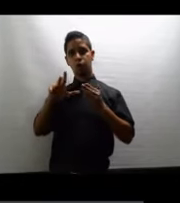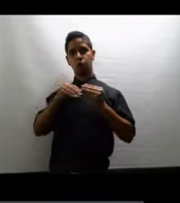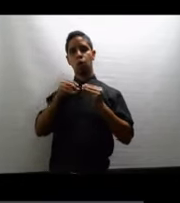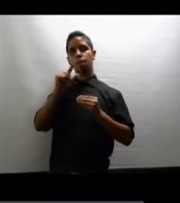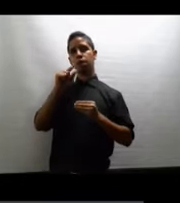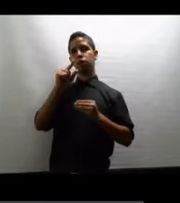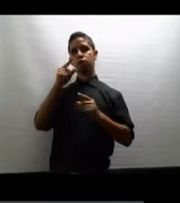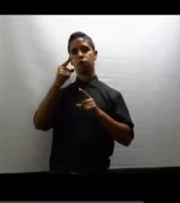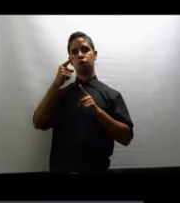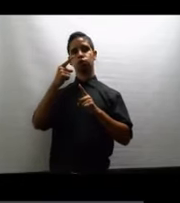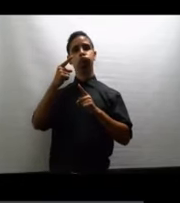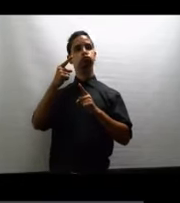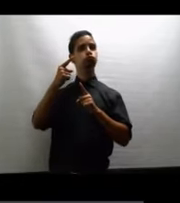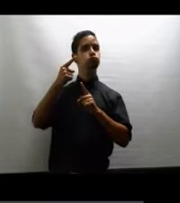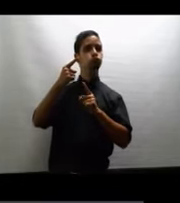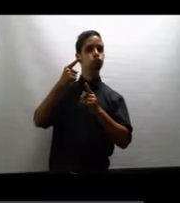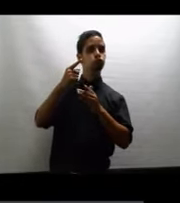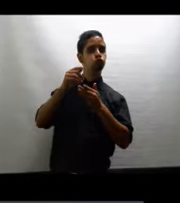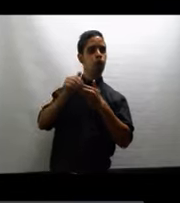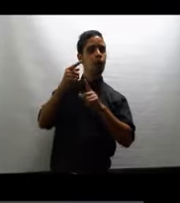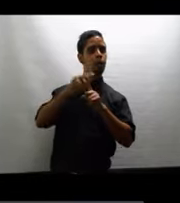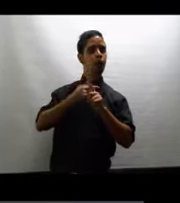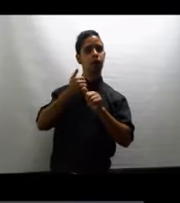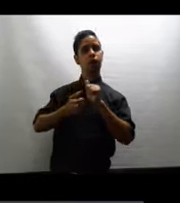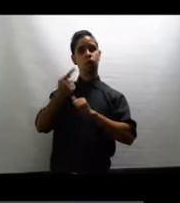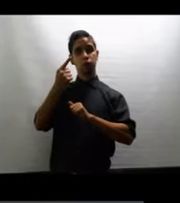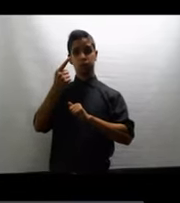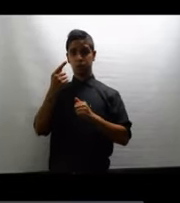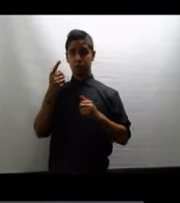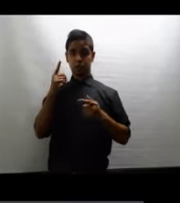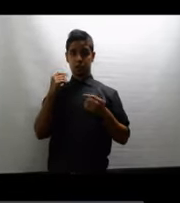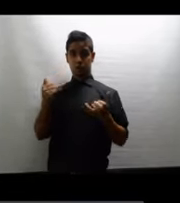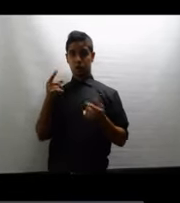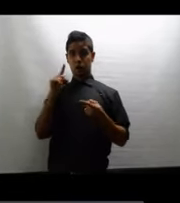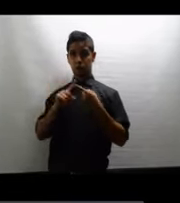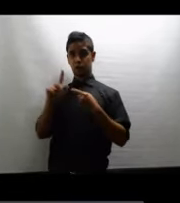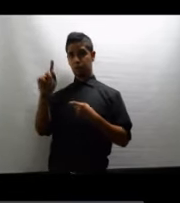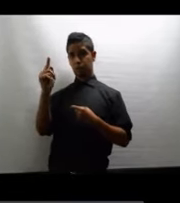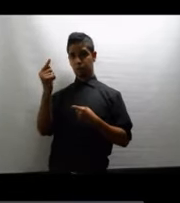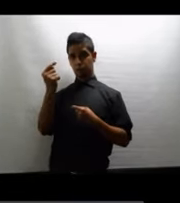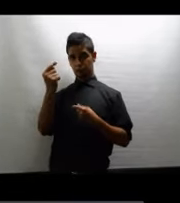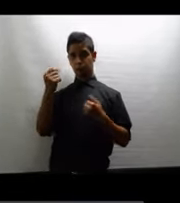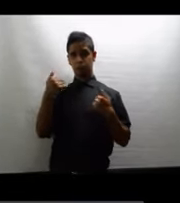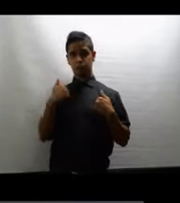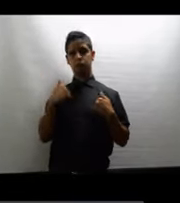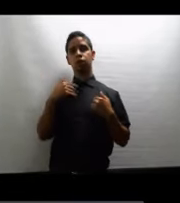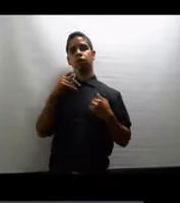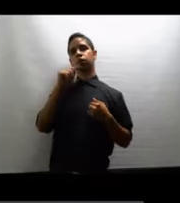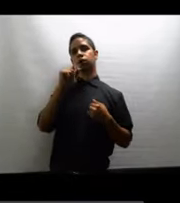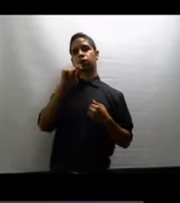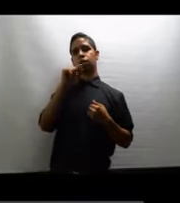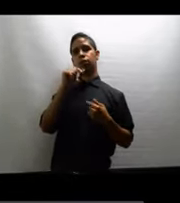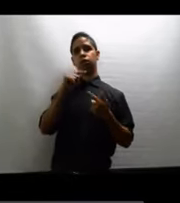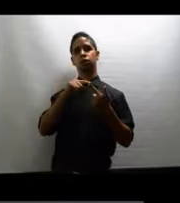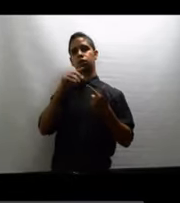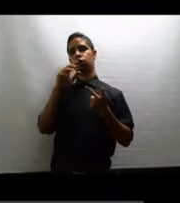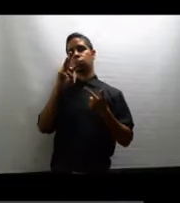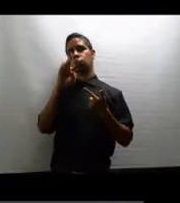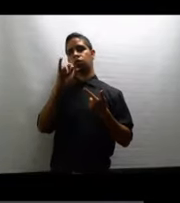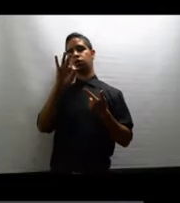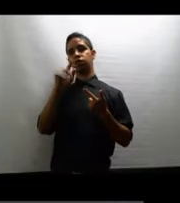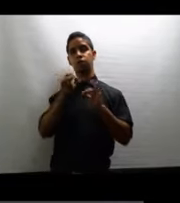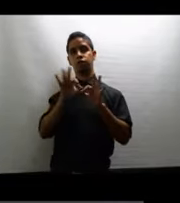uno. Y ahora, solo hasta el martes, tienes ofertas de tablets y MIFI gratis y su activación también te